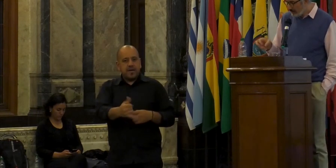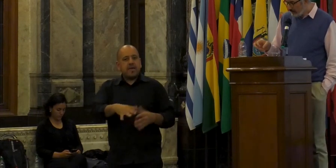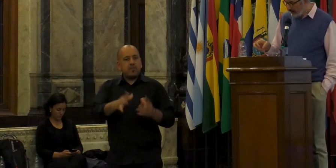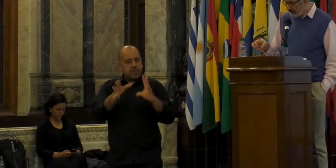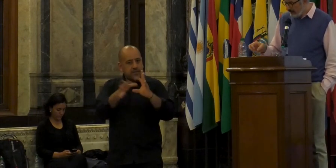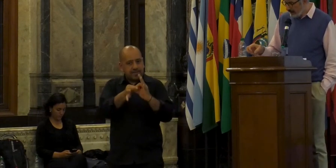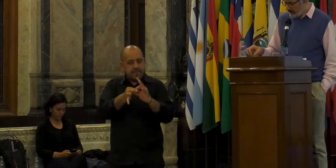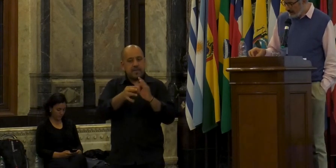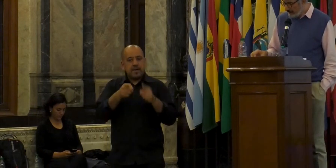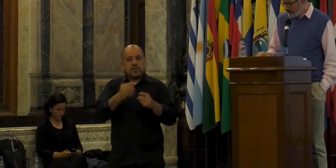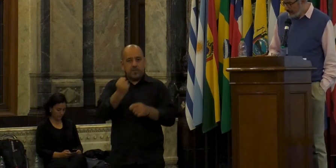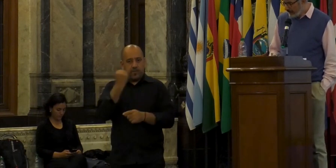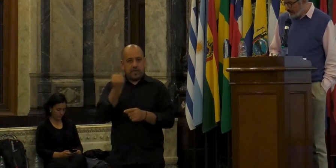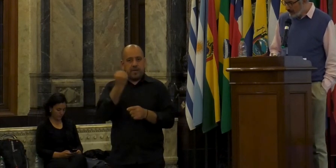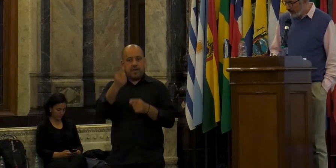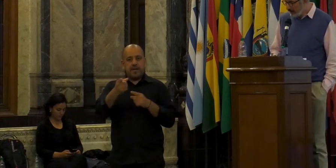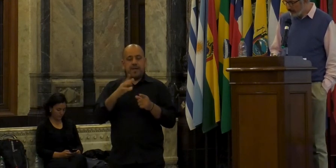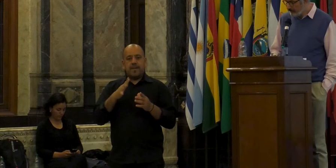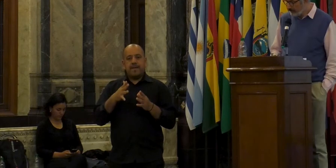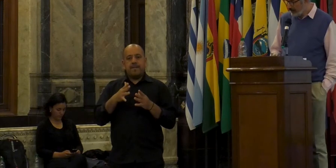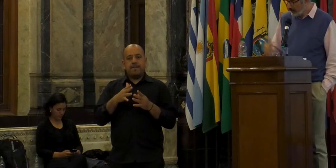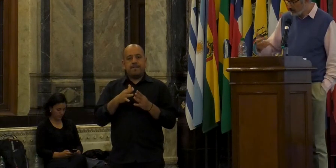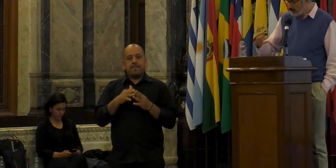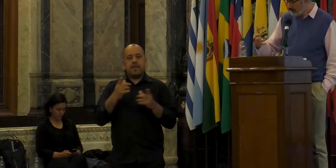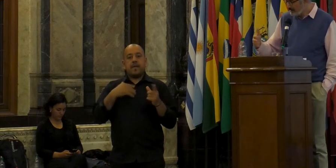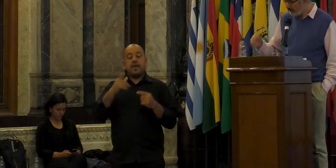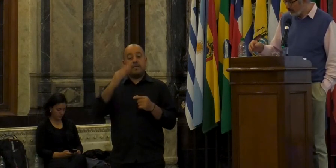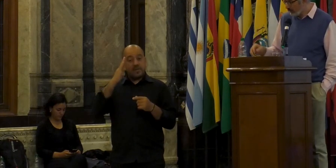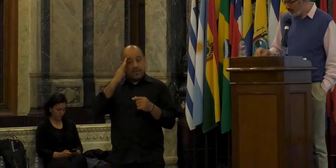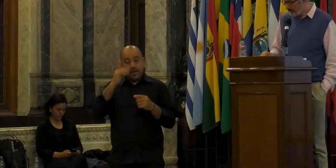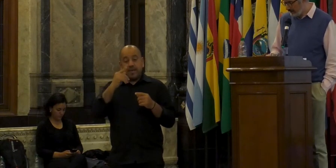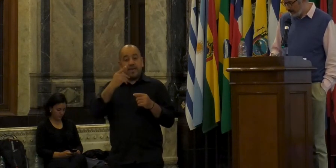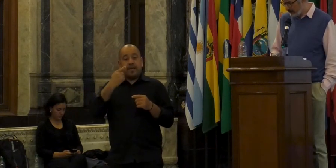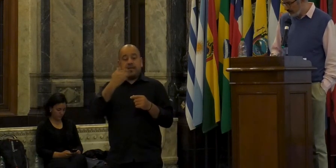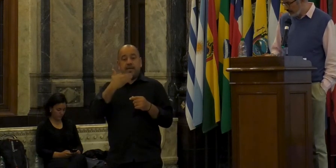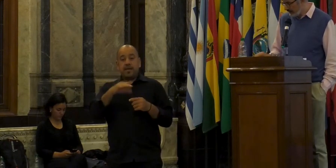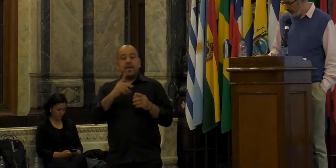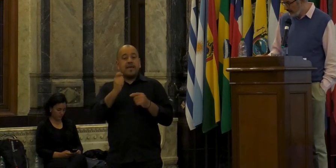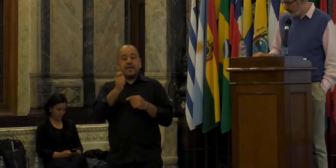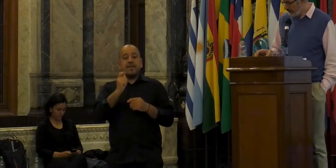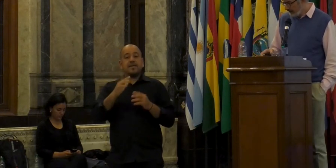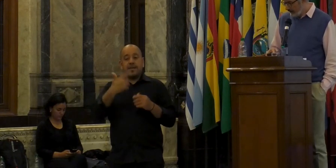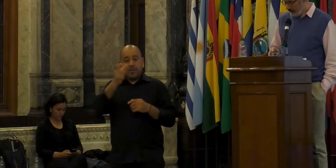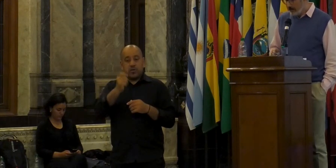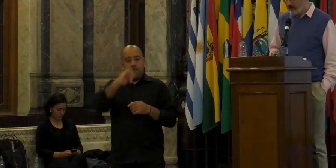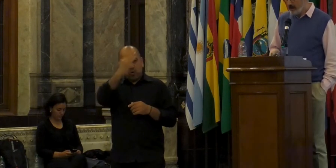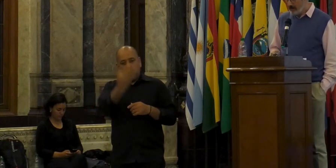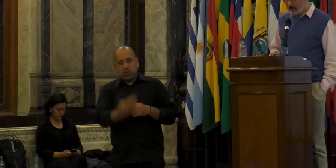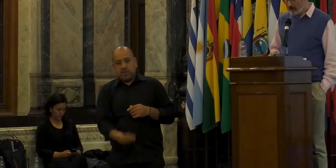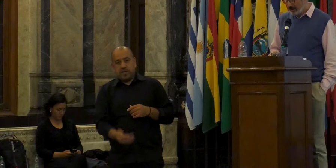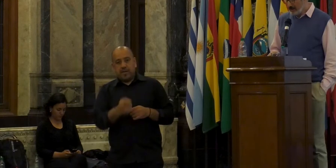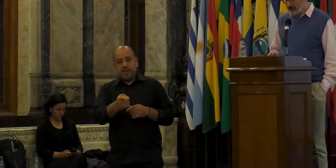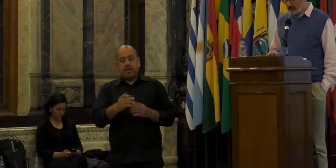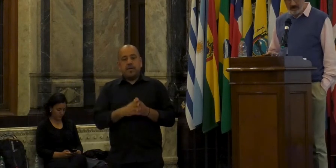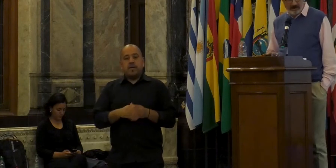eso es importante a la hora de reconstruir quién es el protagonista de la vida cotidiana. Y